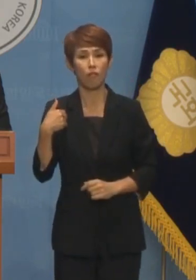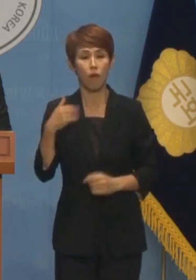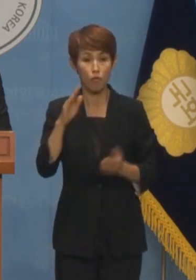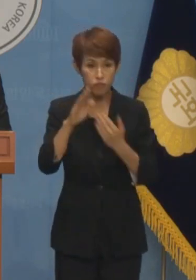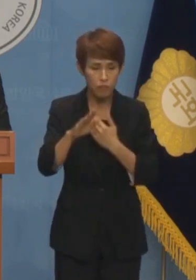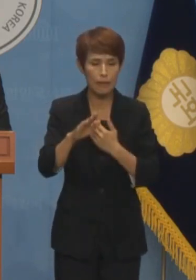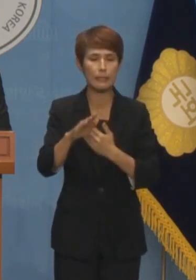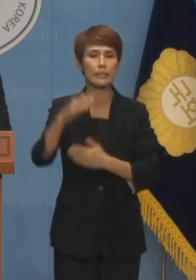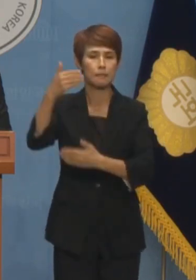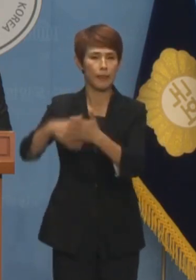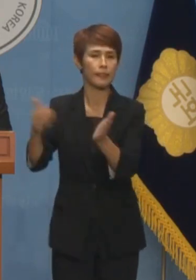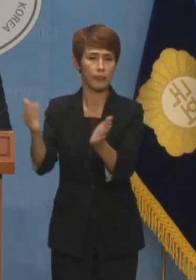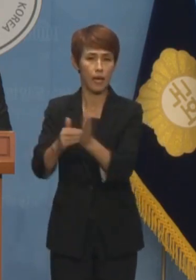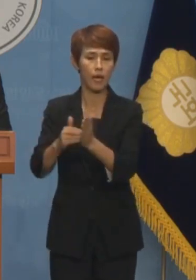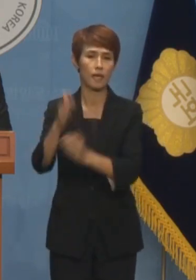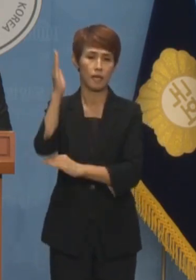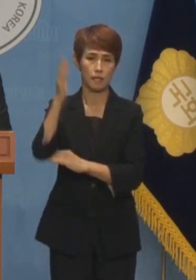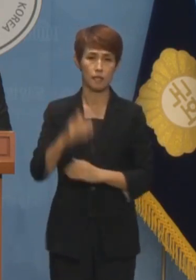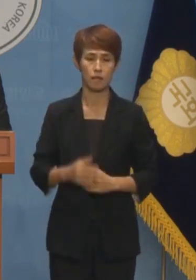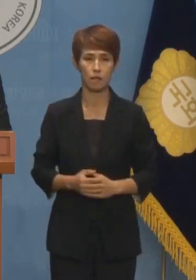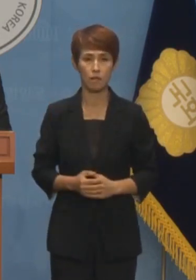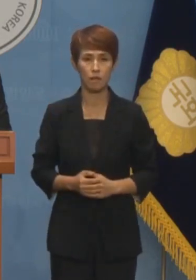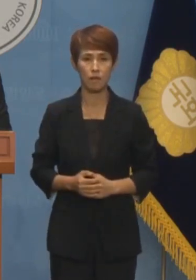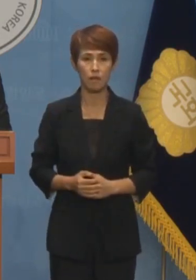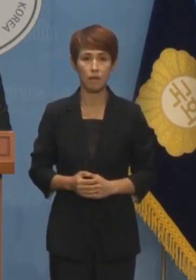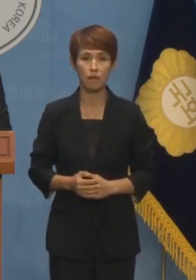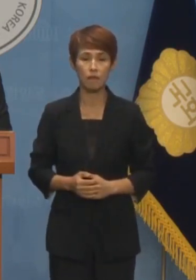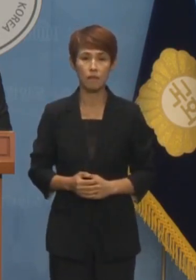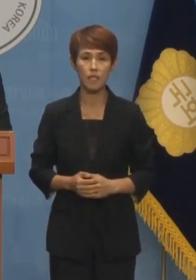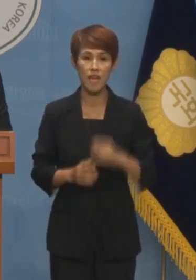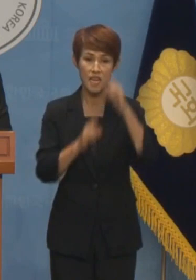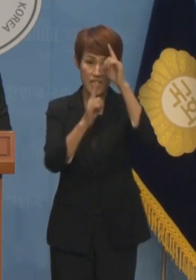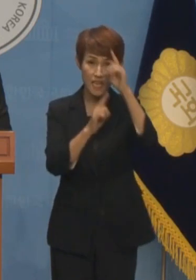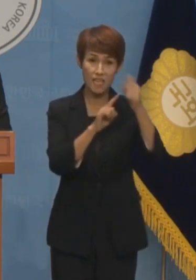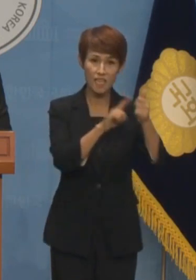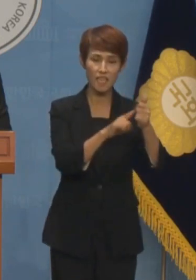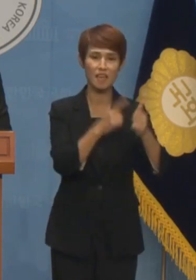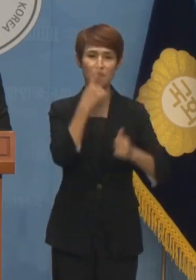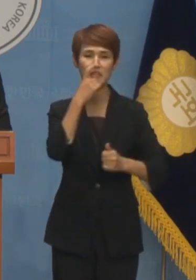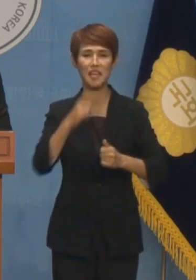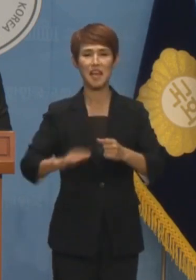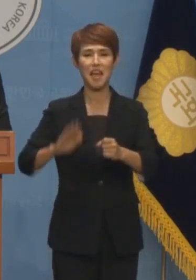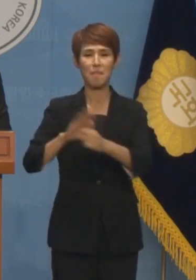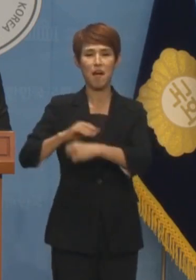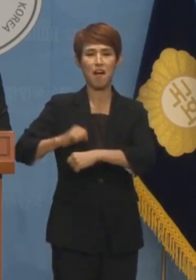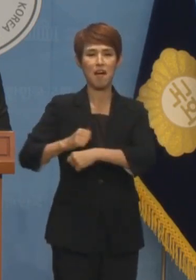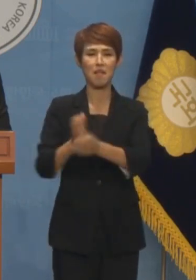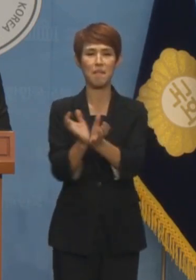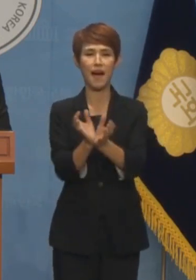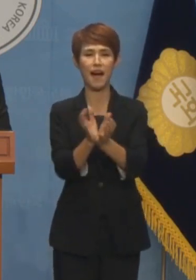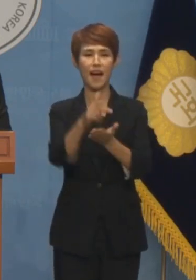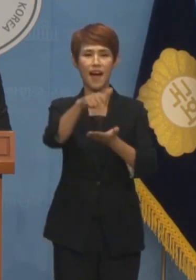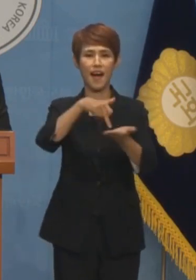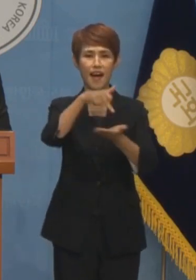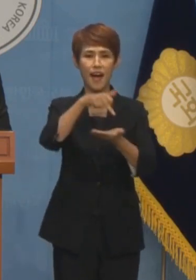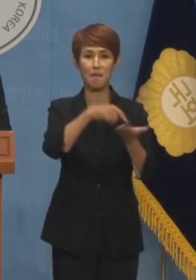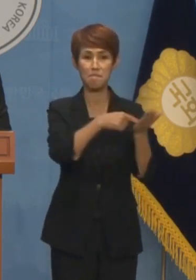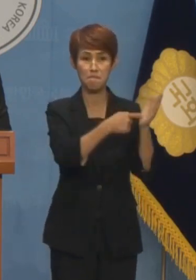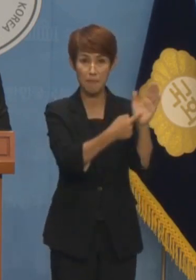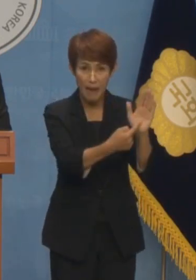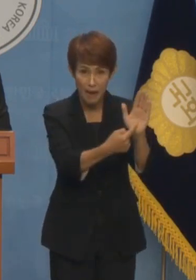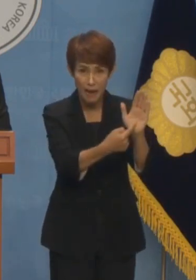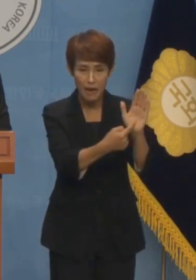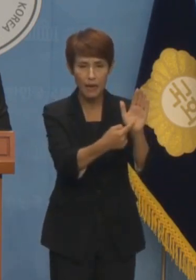배제됐다고 합니다. 하지만 이미 지난달 이 씨와 멋쟁 해병 대화방의 존재가 공개되었다는